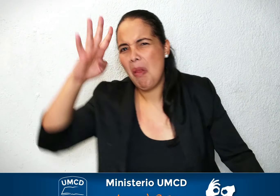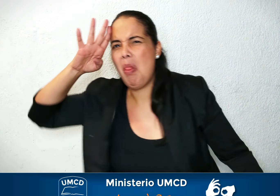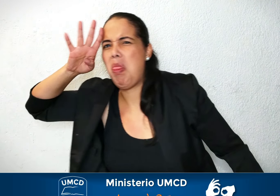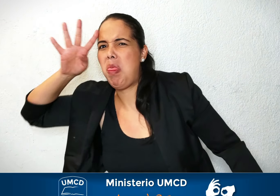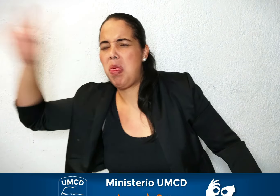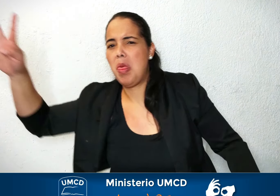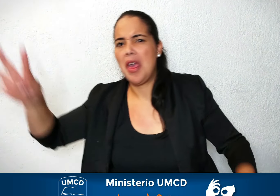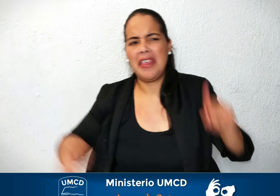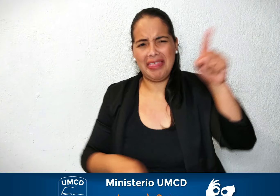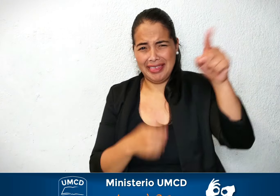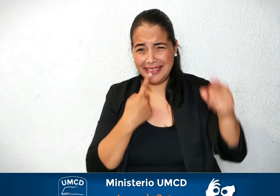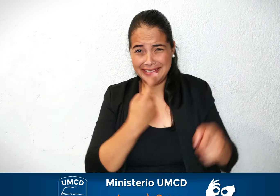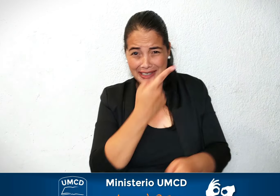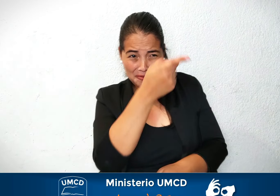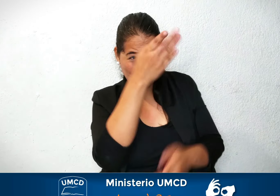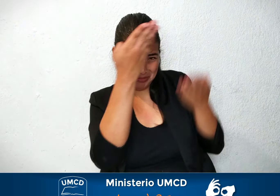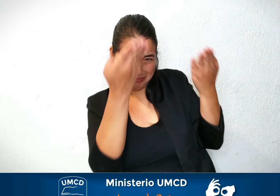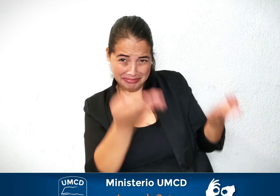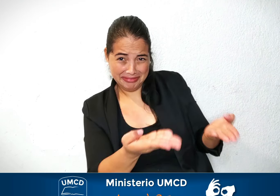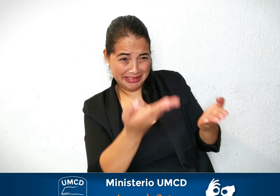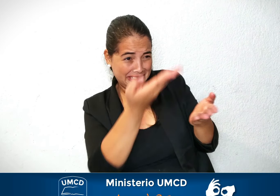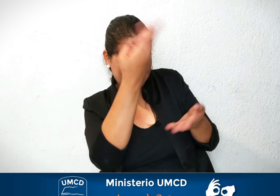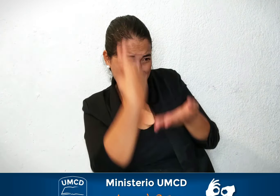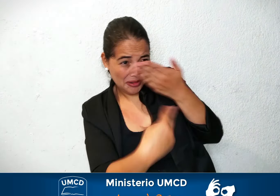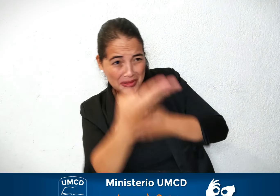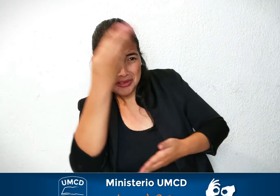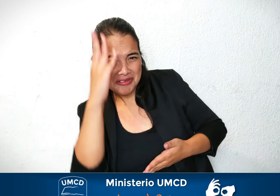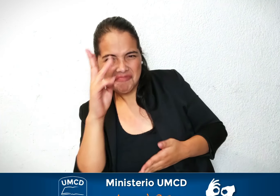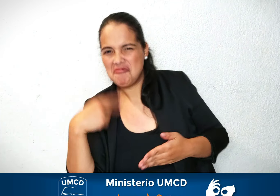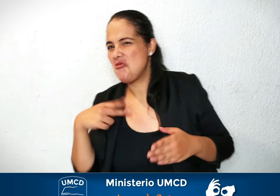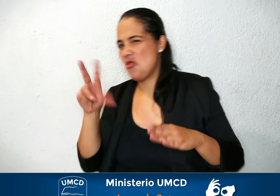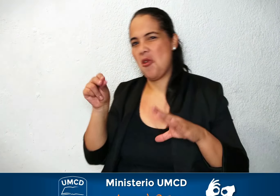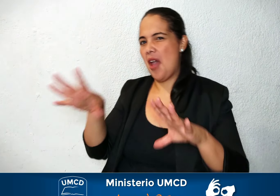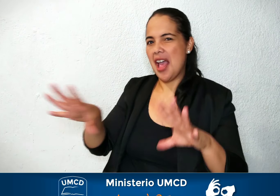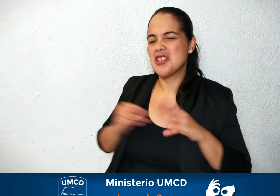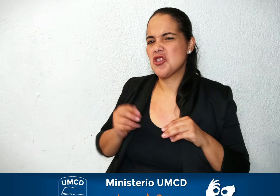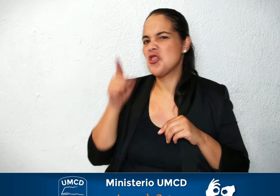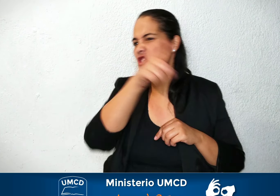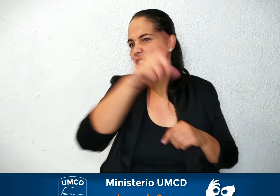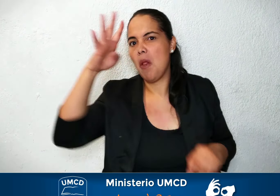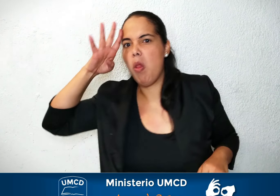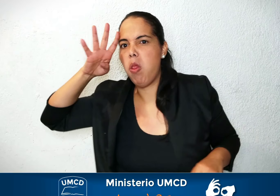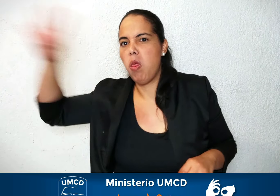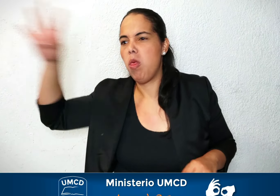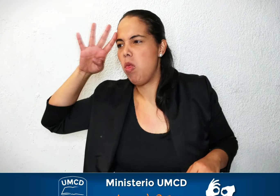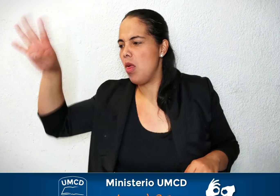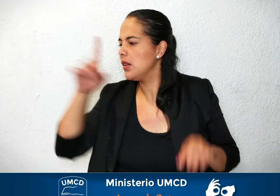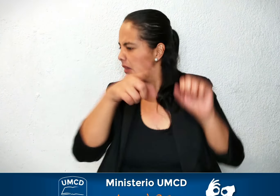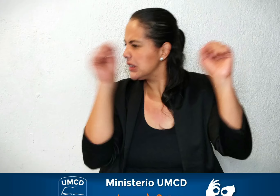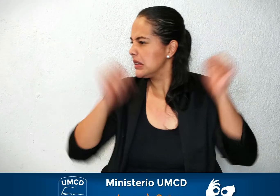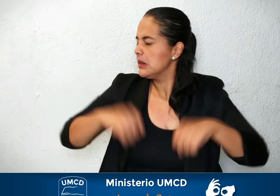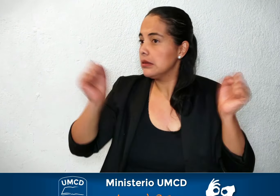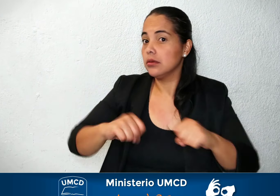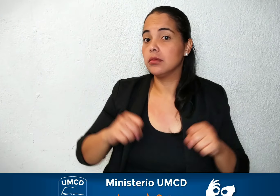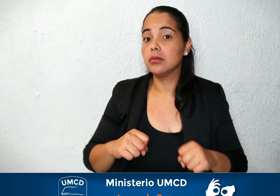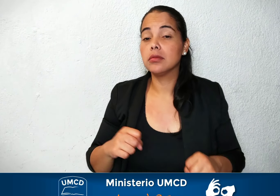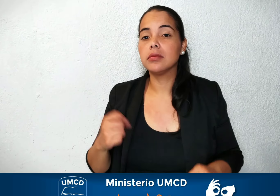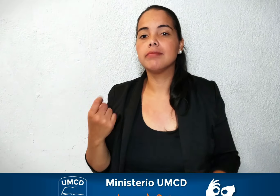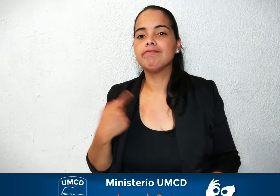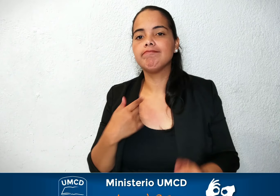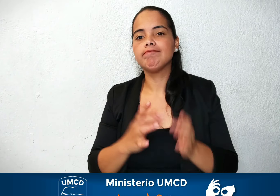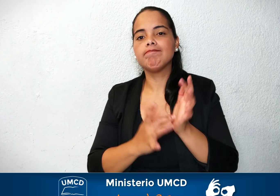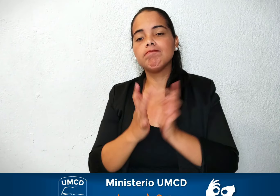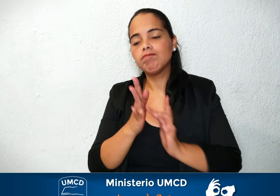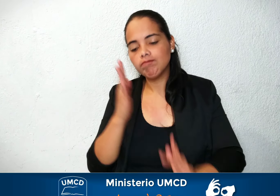Él dijo que era hijo de Dios y ellos no querían aceptar, y por eso le declaran como blasfemo. Y entre la ley de